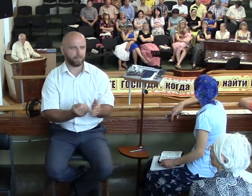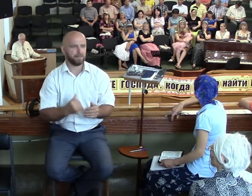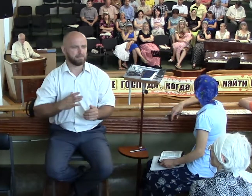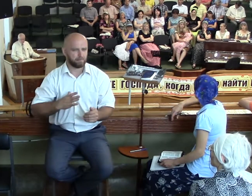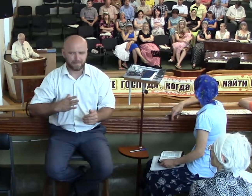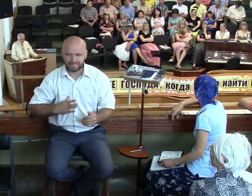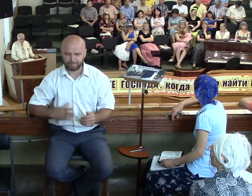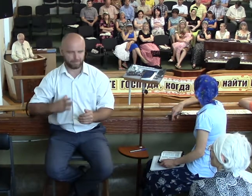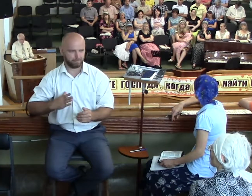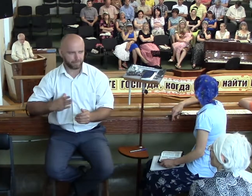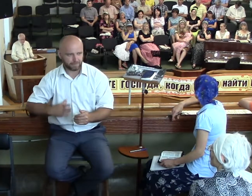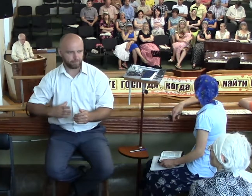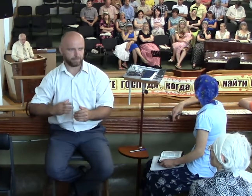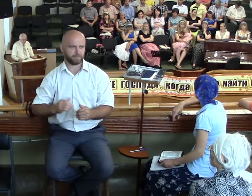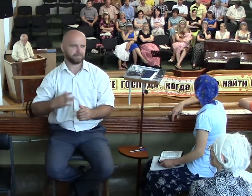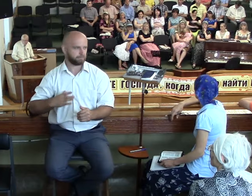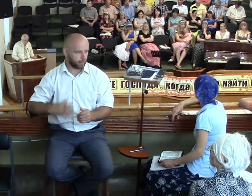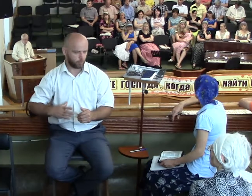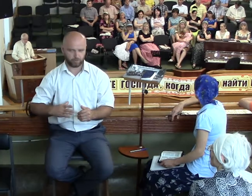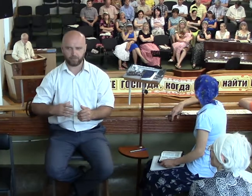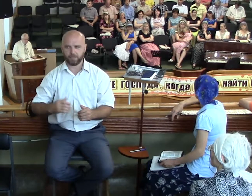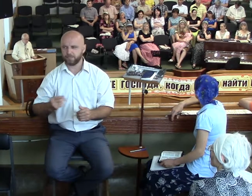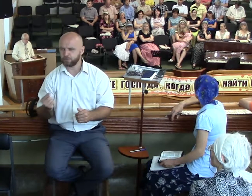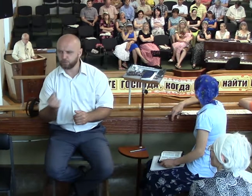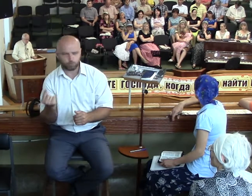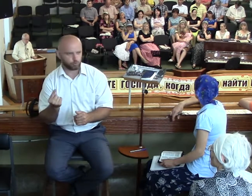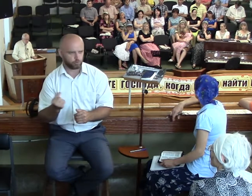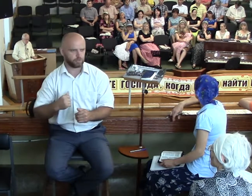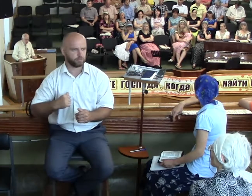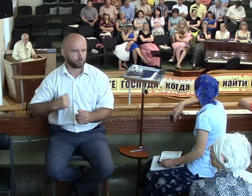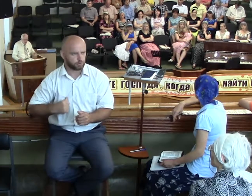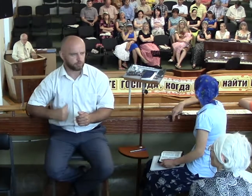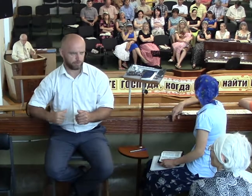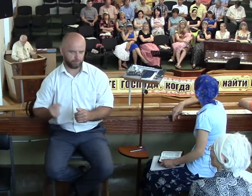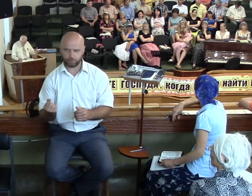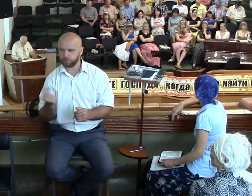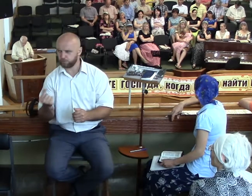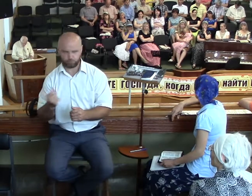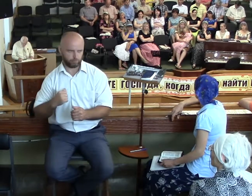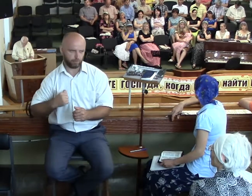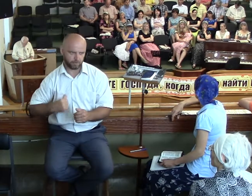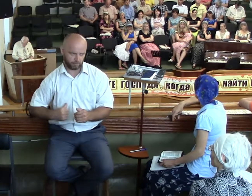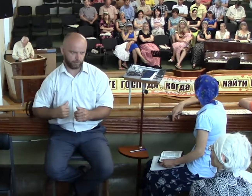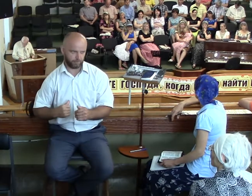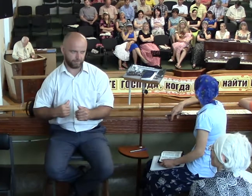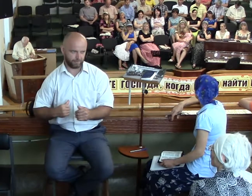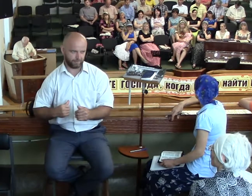потерпи немного, братья и сестры. Еще нужно терпение, чтобы